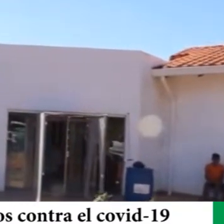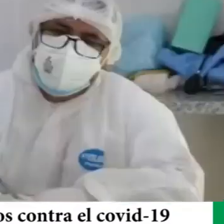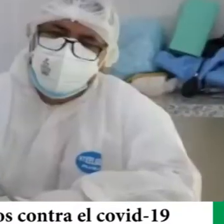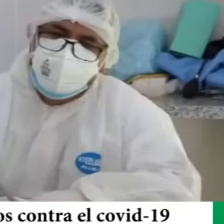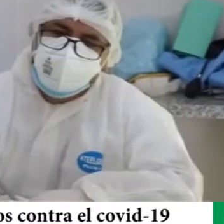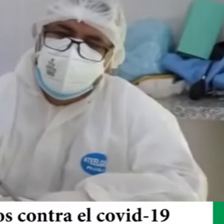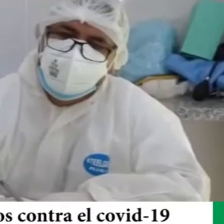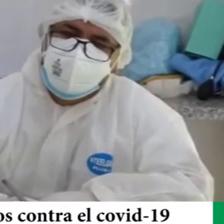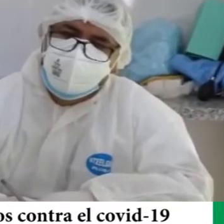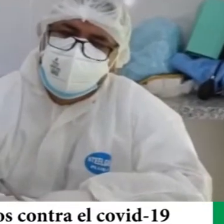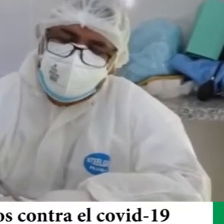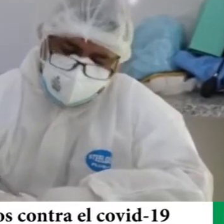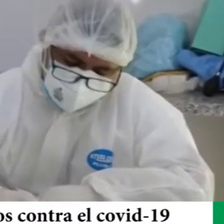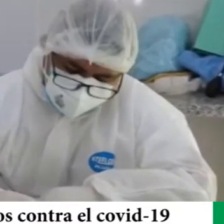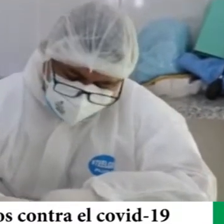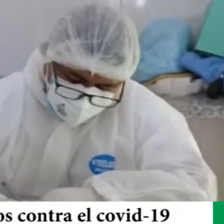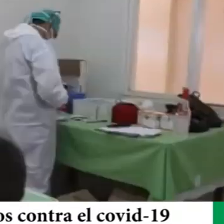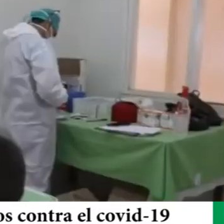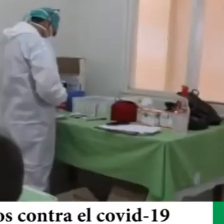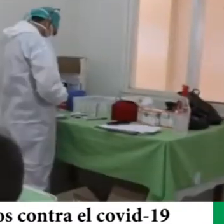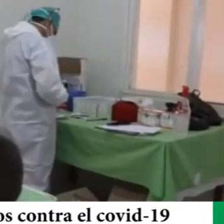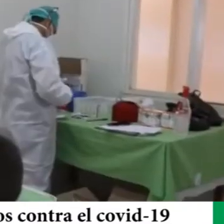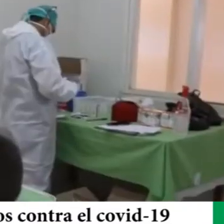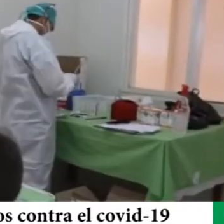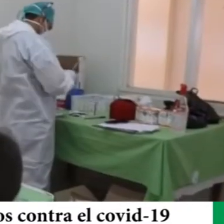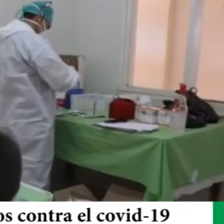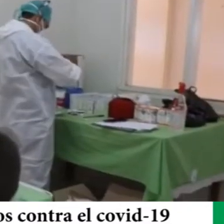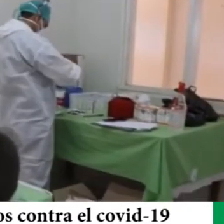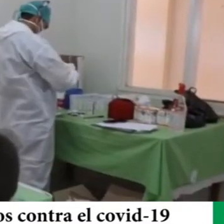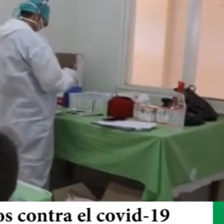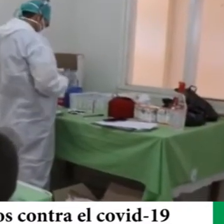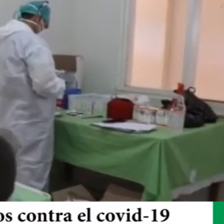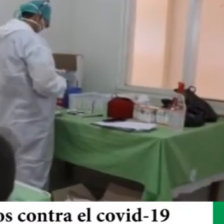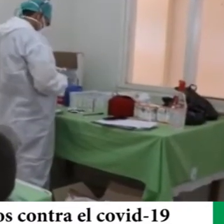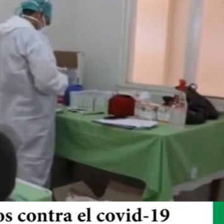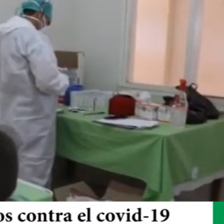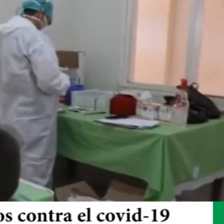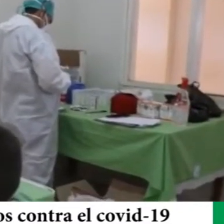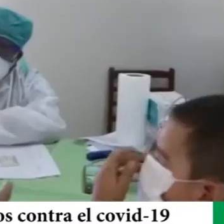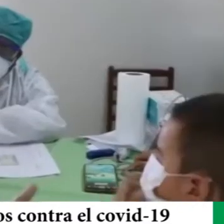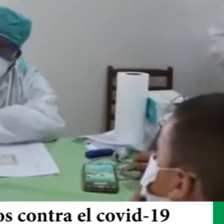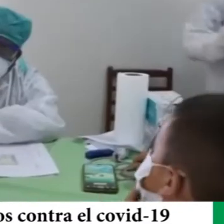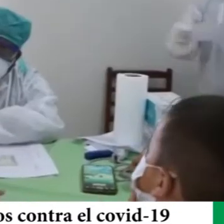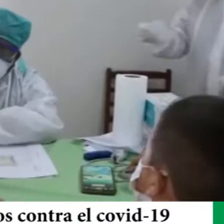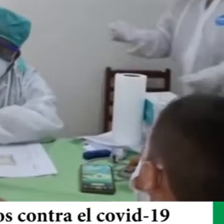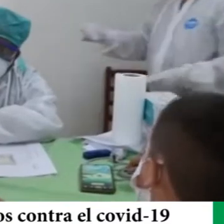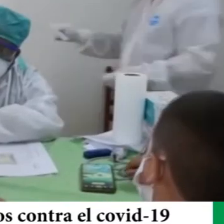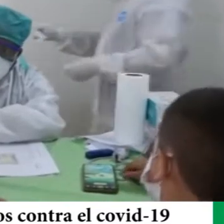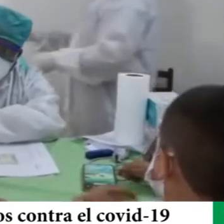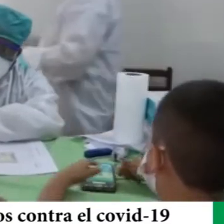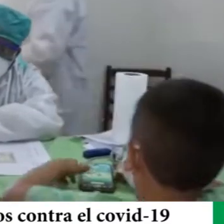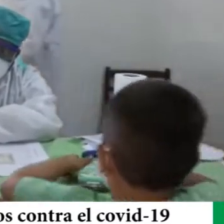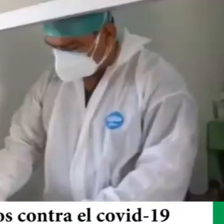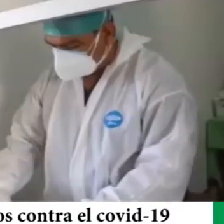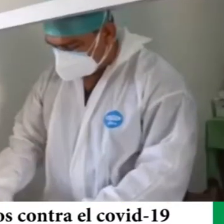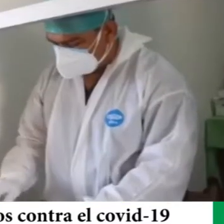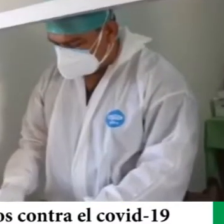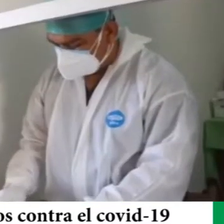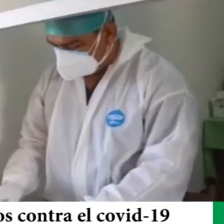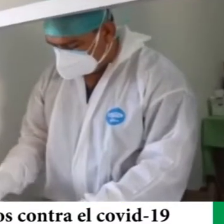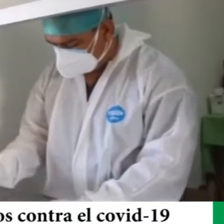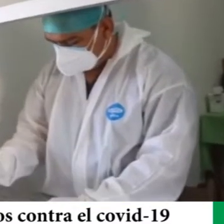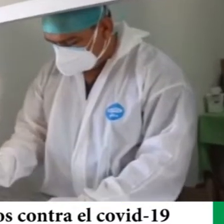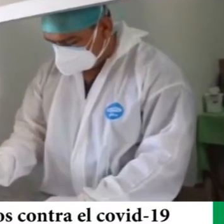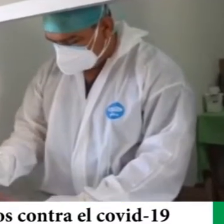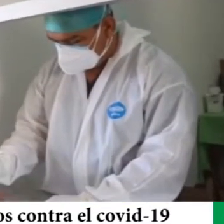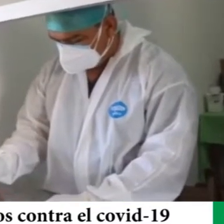Estuvimos primeramente en la capital, en San Matías, seguidamente fuimos a Las Petas. Las Petas realmente se está